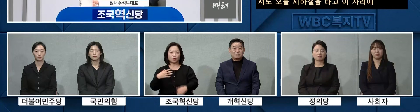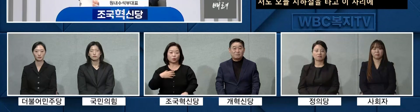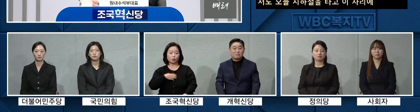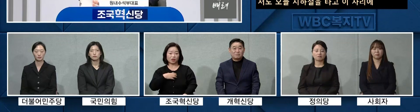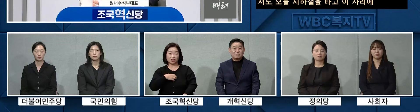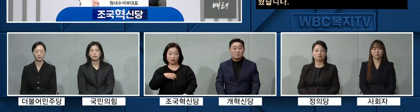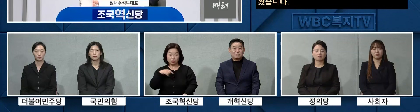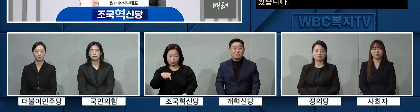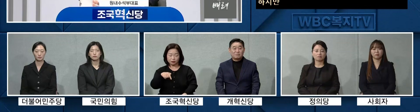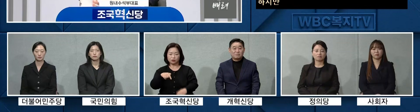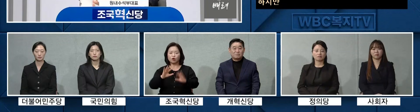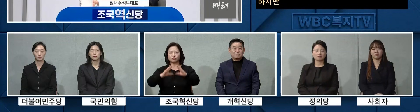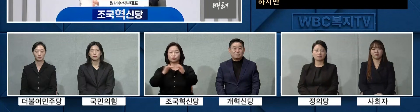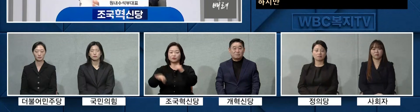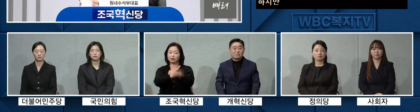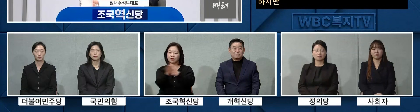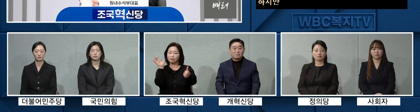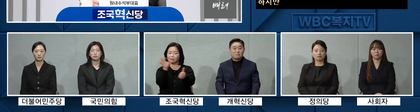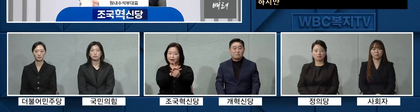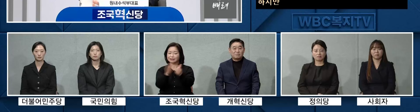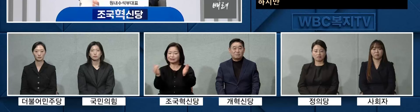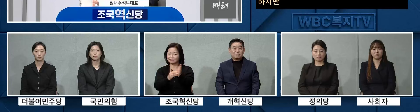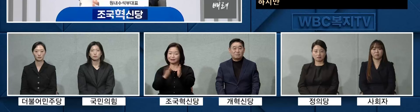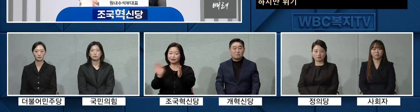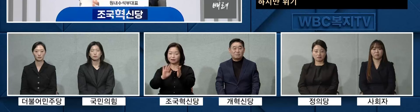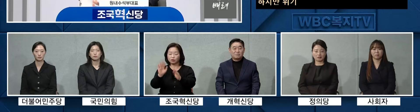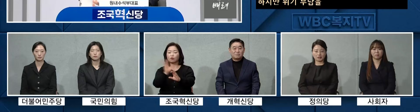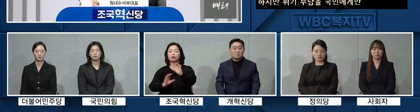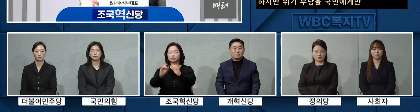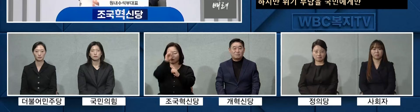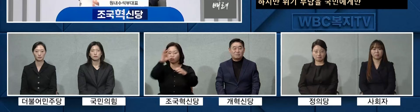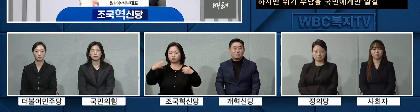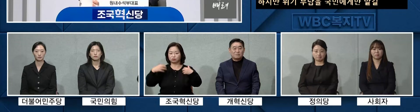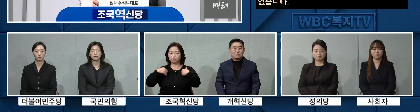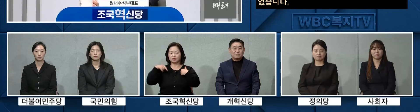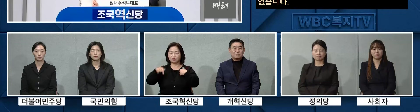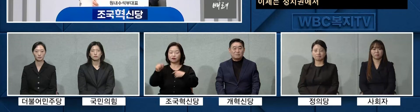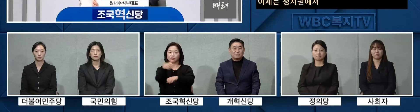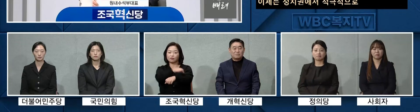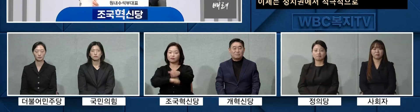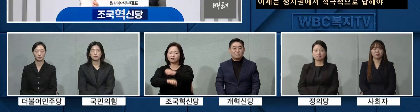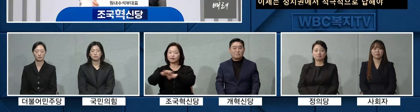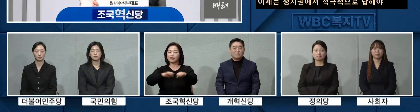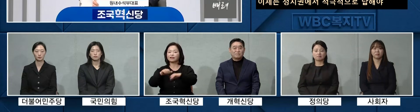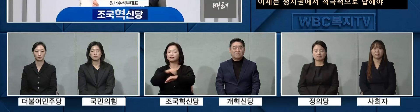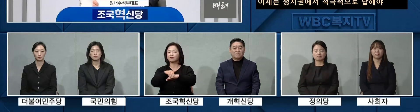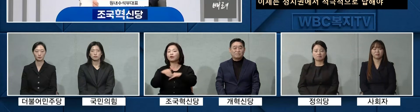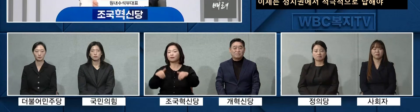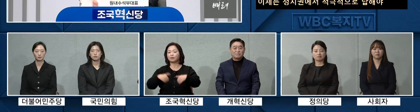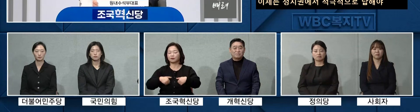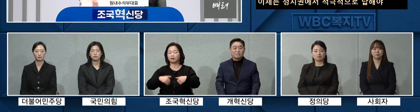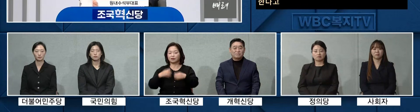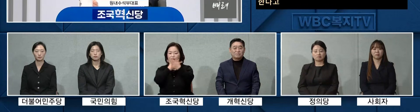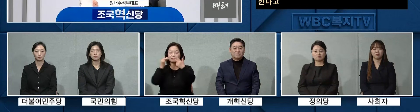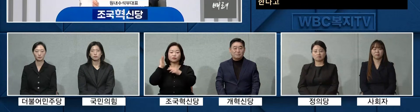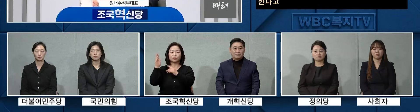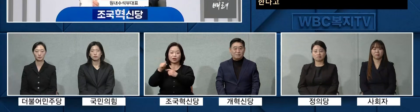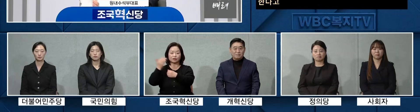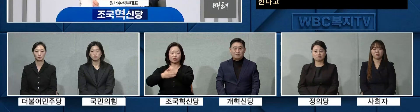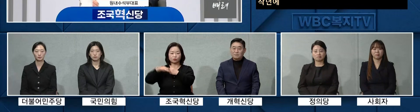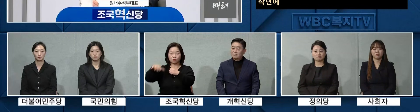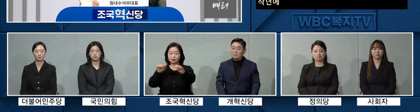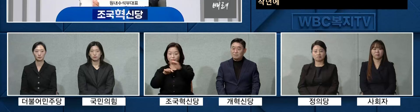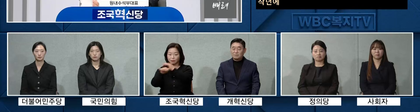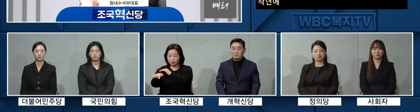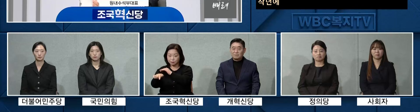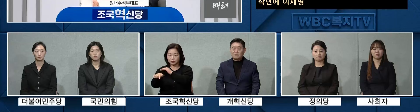국민의 전략에게만 맡길 수는 없습니다. 이제는 정치권에서 적극적으로 답해야 한다고 생각합니다. 또한 작년에 이재명 대통령께서는 대구 지역을 방문해서